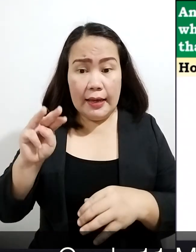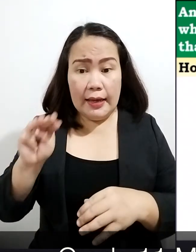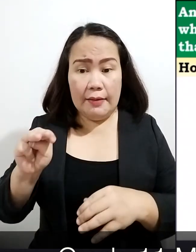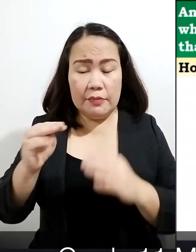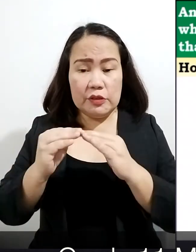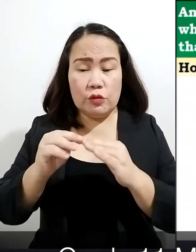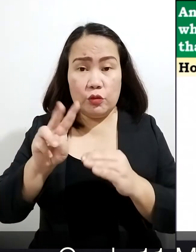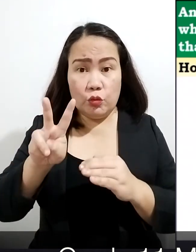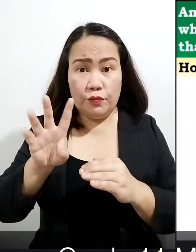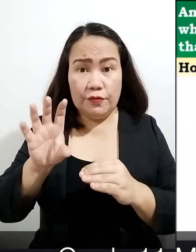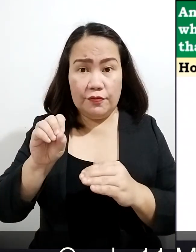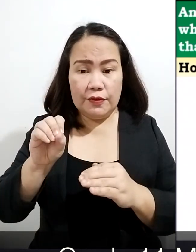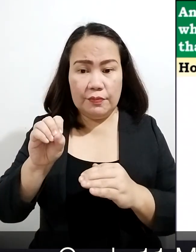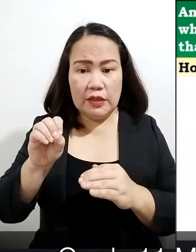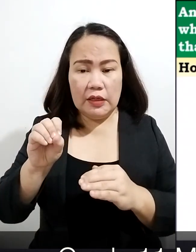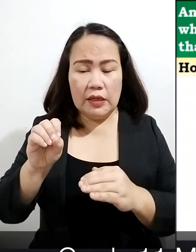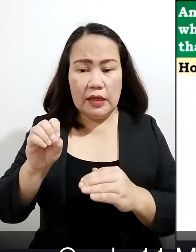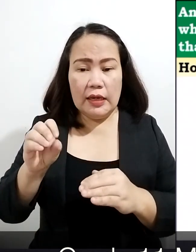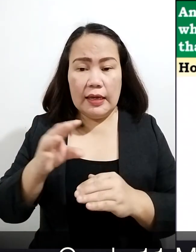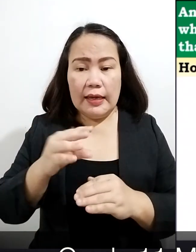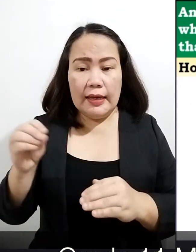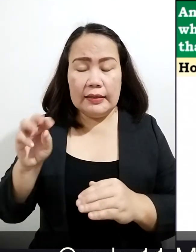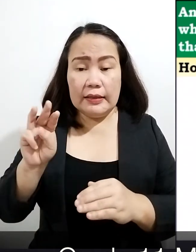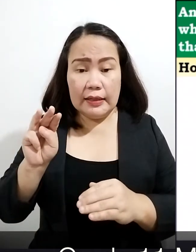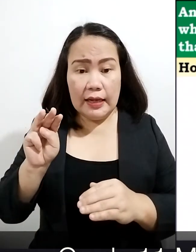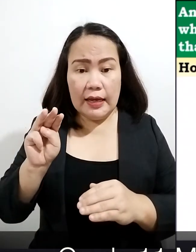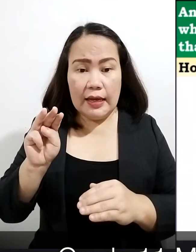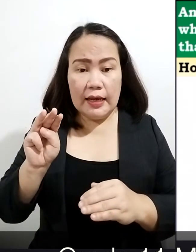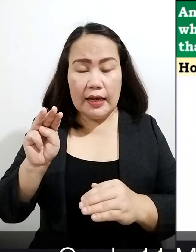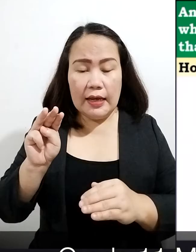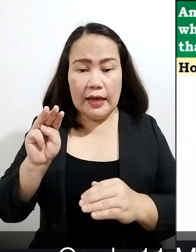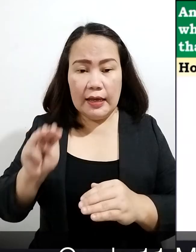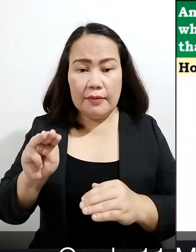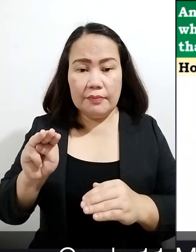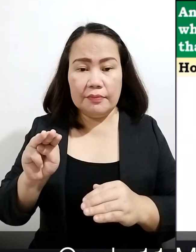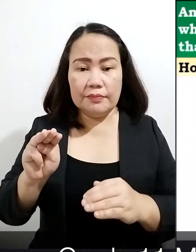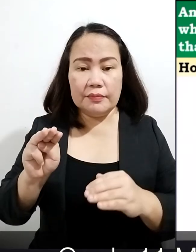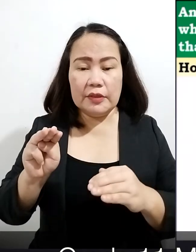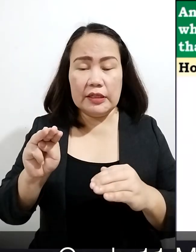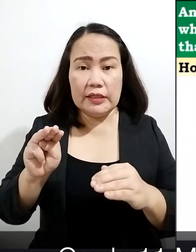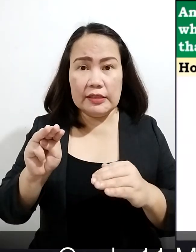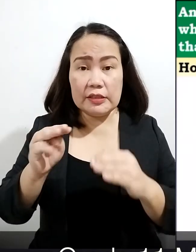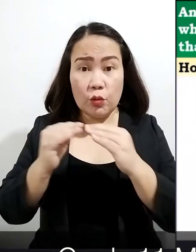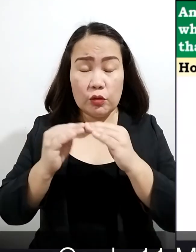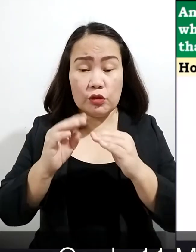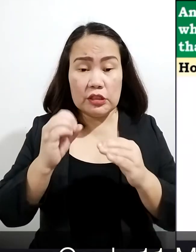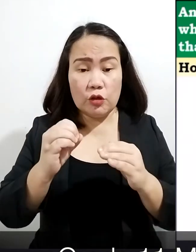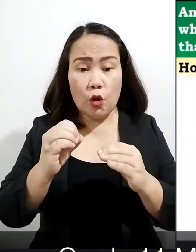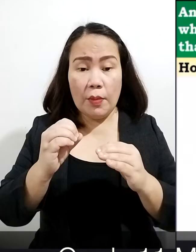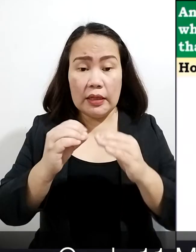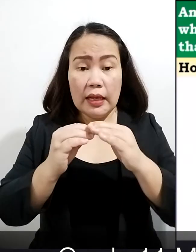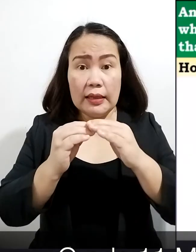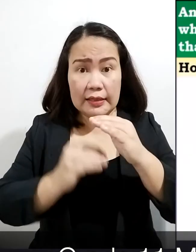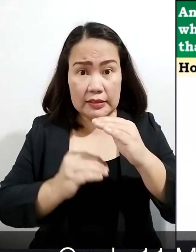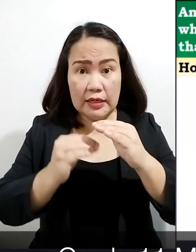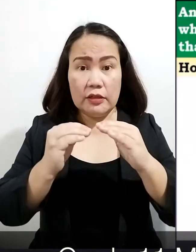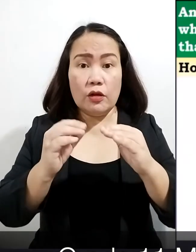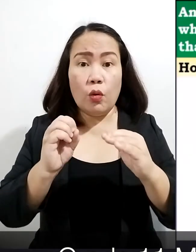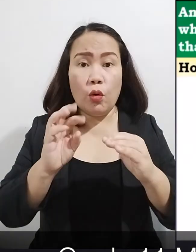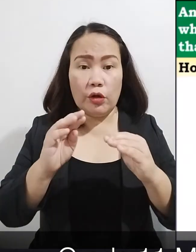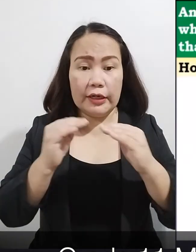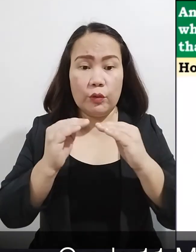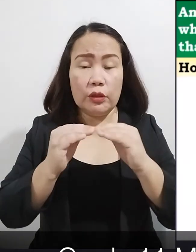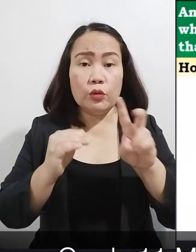and 150 is greater than 0 but less than or equal to 200. Okay, so ang gagamitin natin, C of